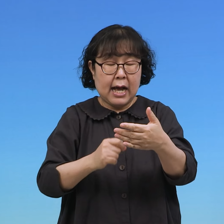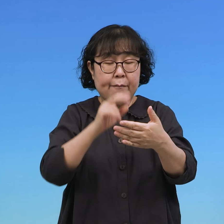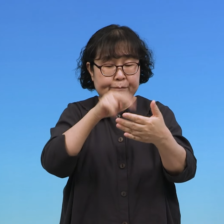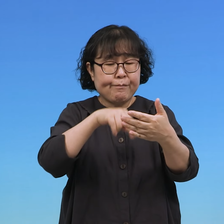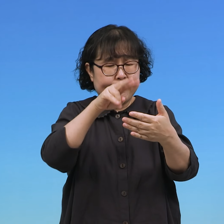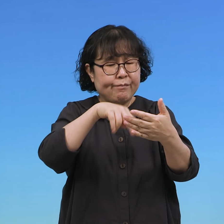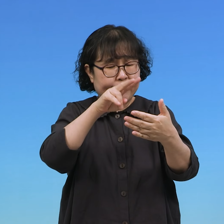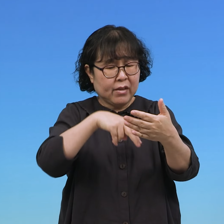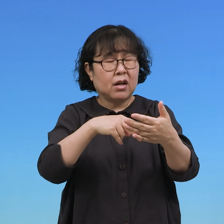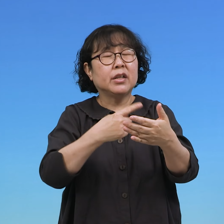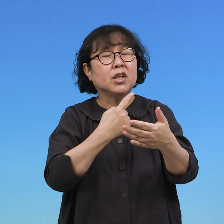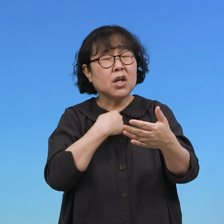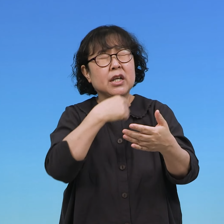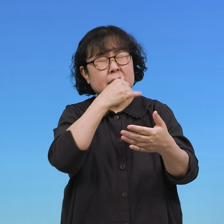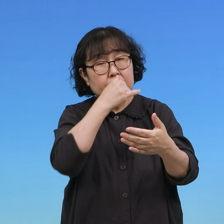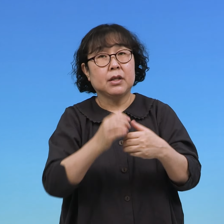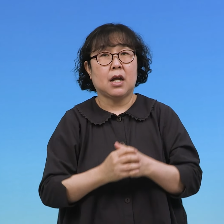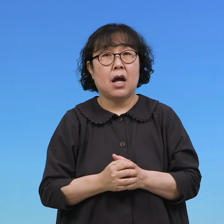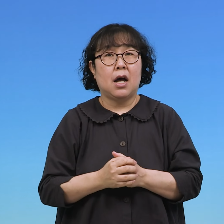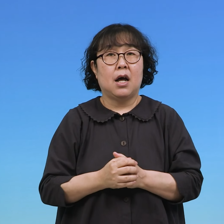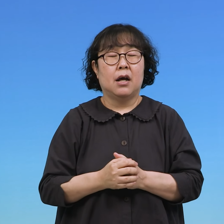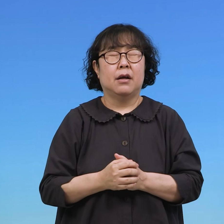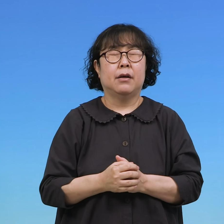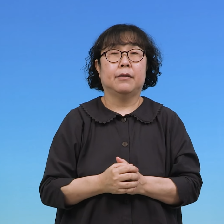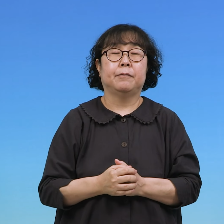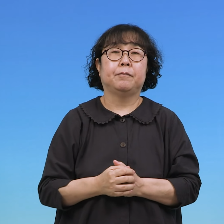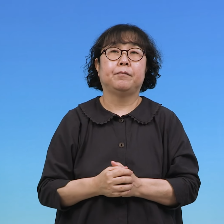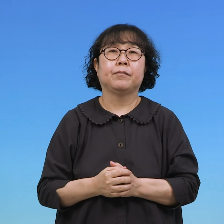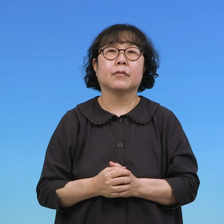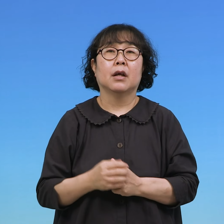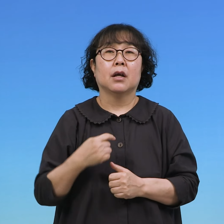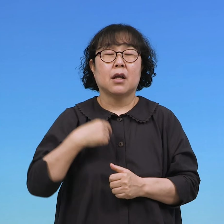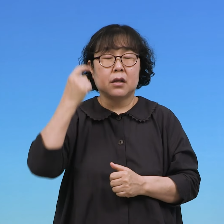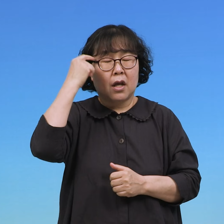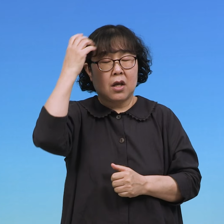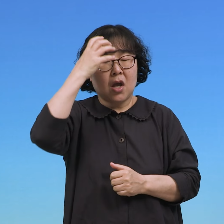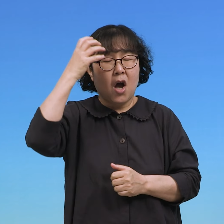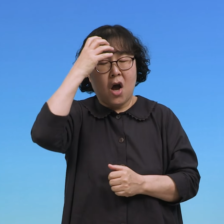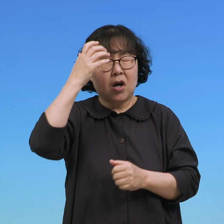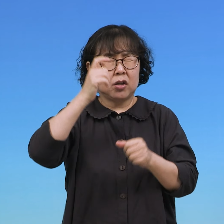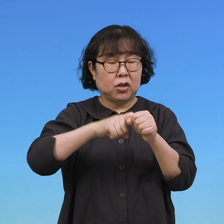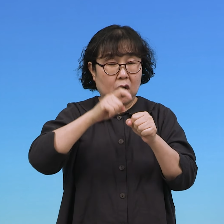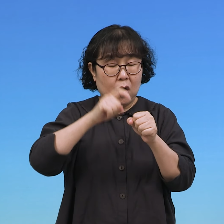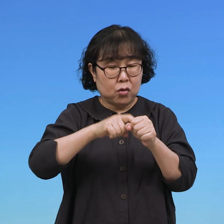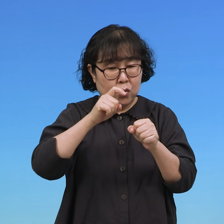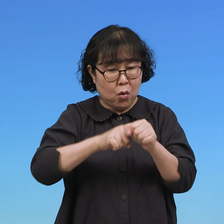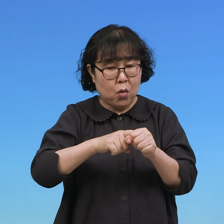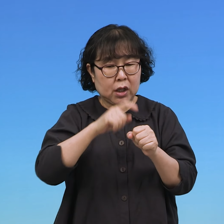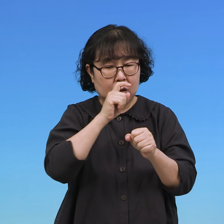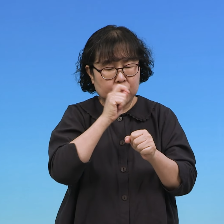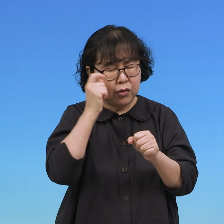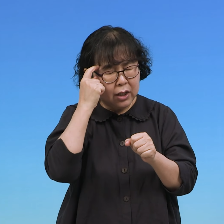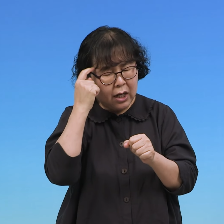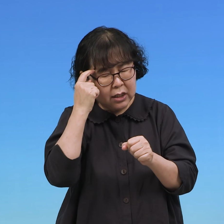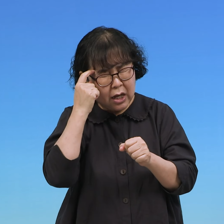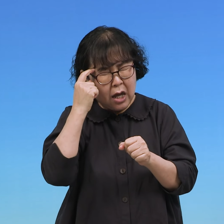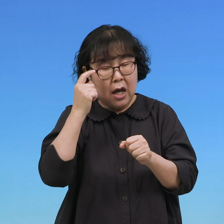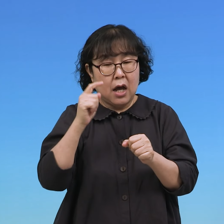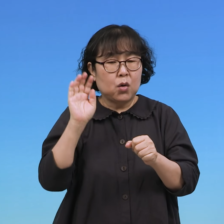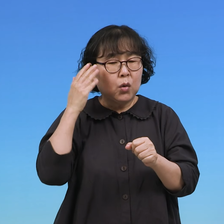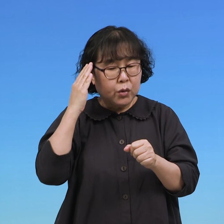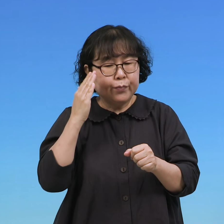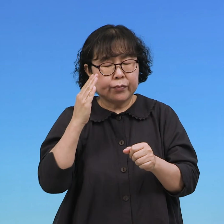기사를 보면서 제가 이거를 영적으로 이제 제가 묵상을 하고 있다 보니까 오늘 이 시대의 신앙 교육이 너무너무 어려운 이유가